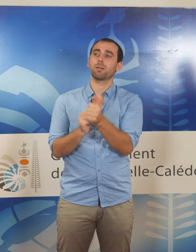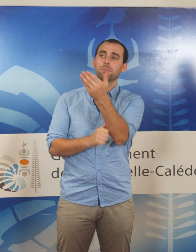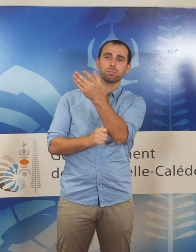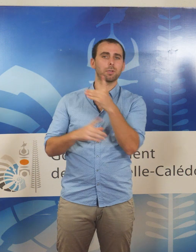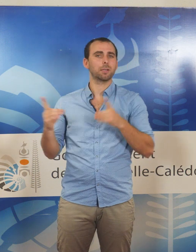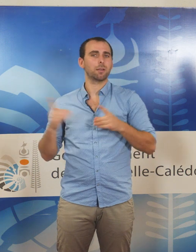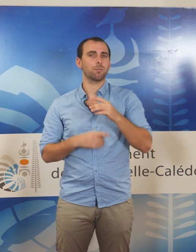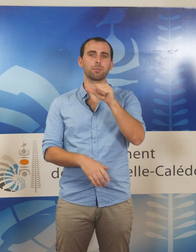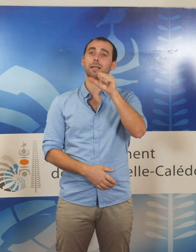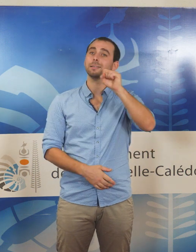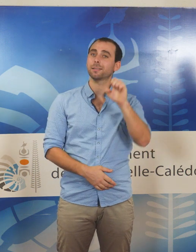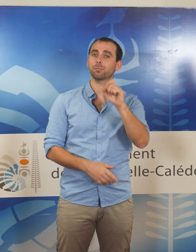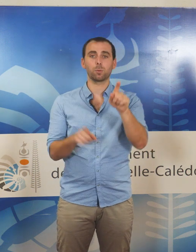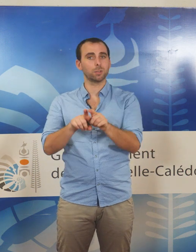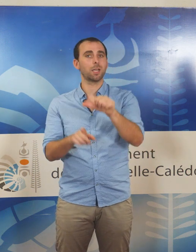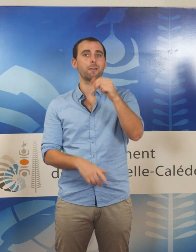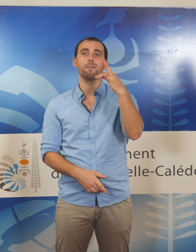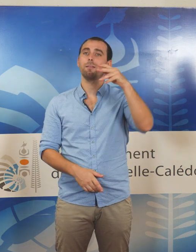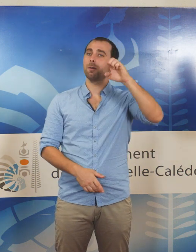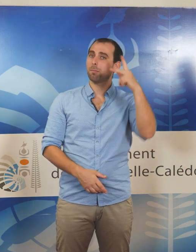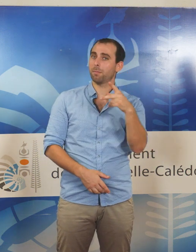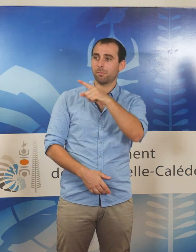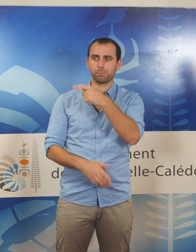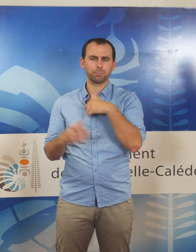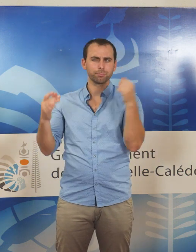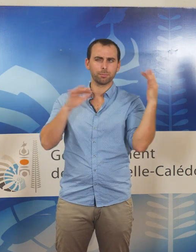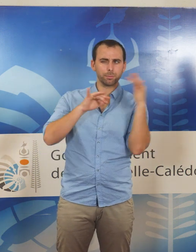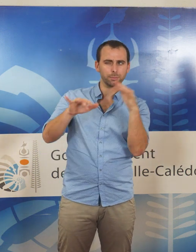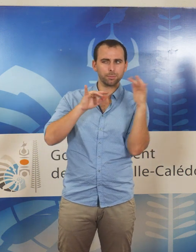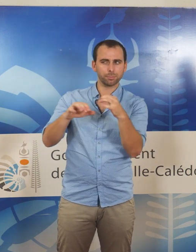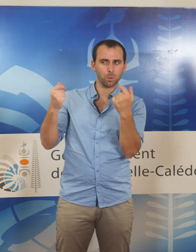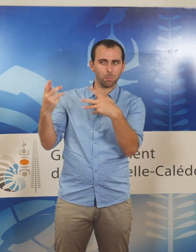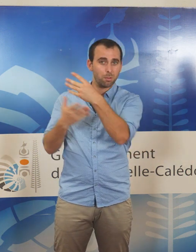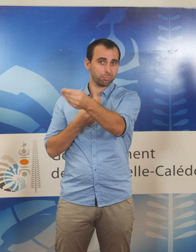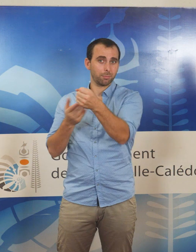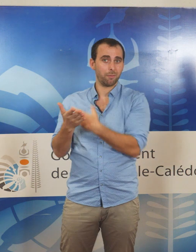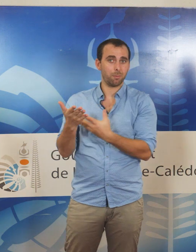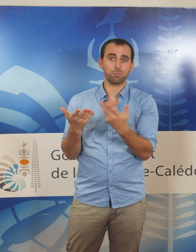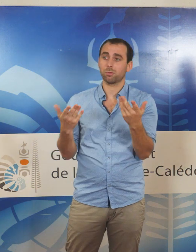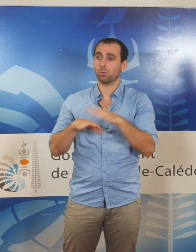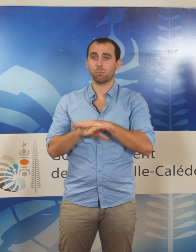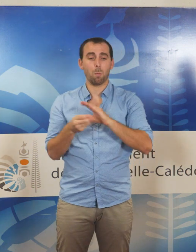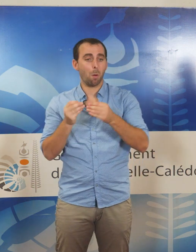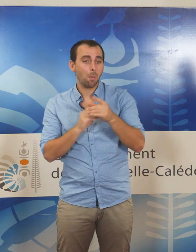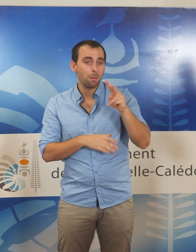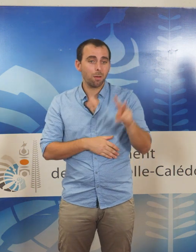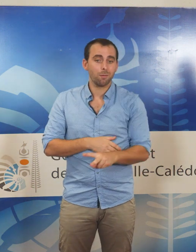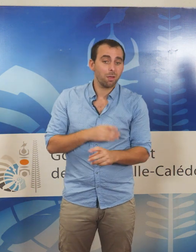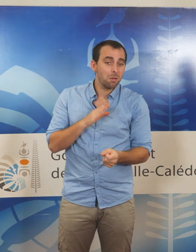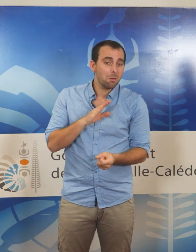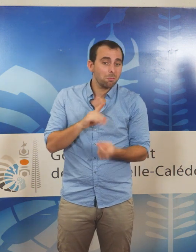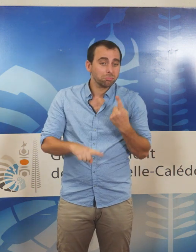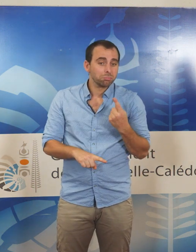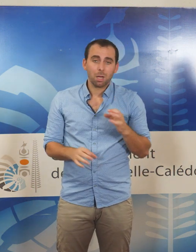de l'ASE et la FELP, qui nous a fait remonter ses effectifs. Il n'y a pas de problème particulier. L'établissement